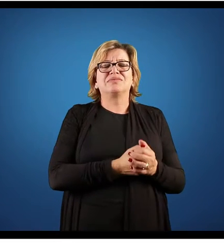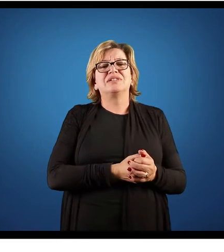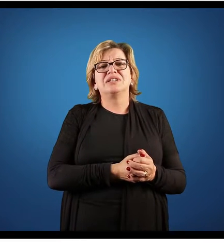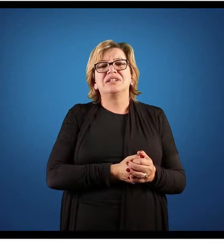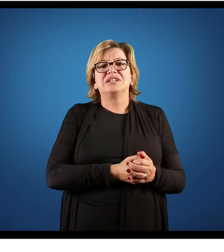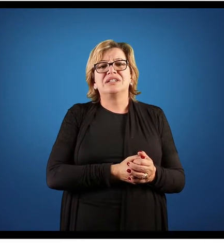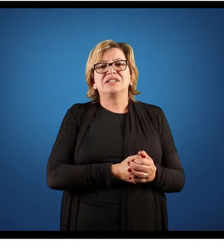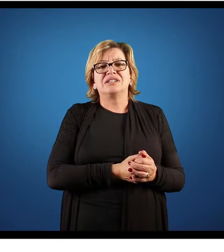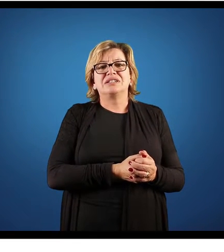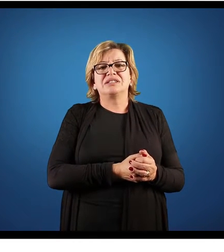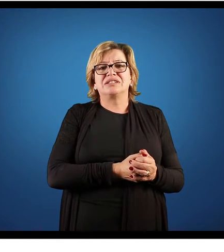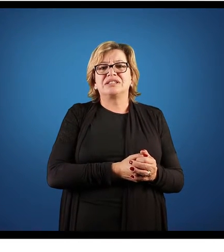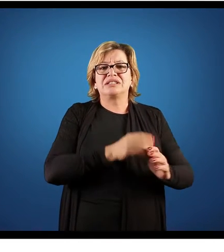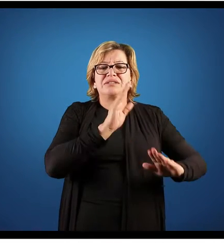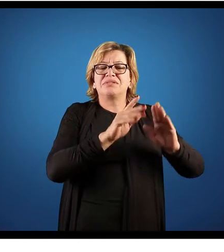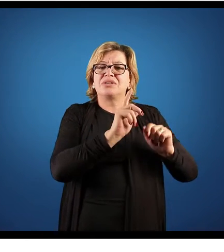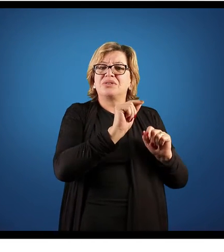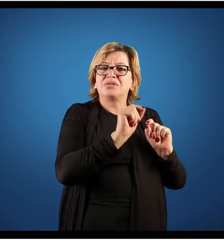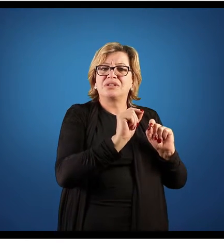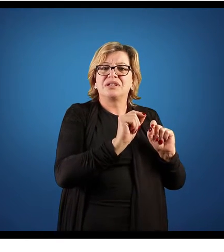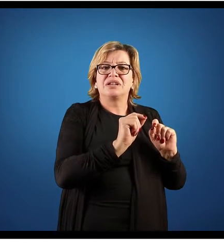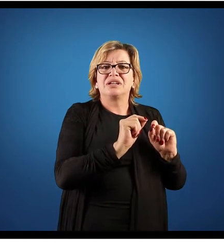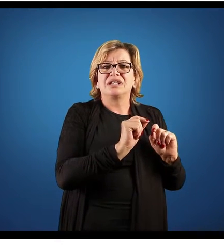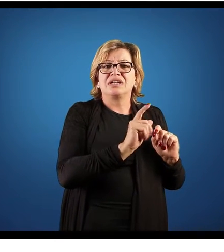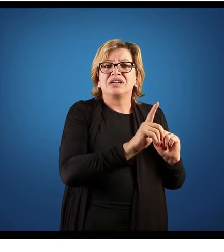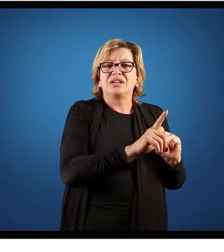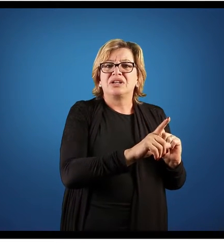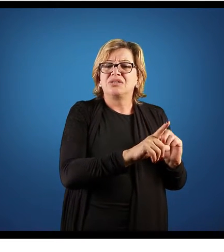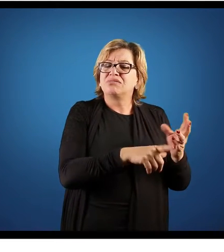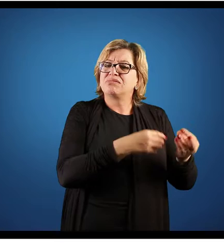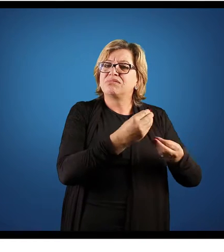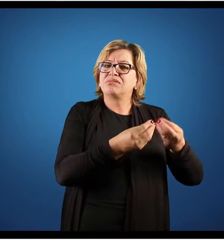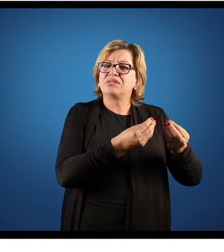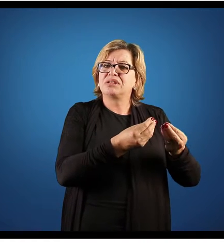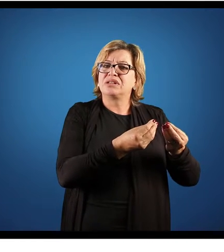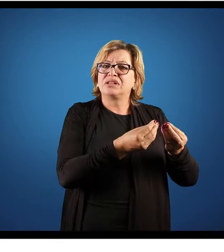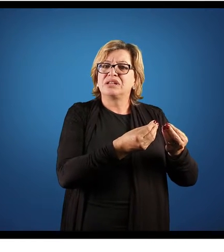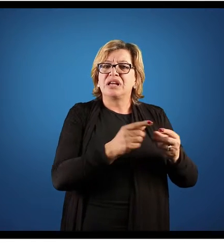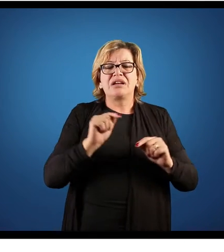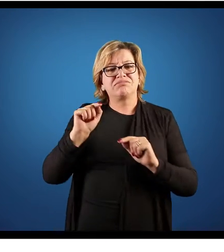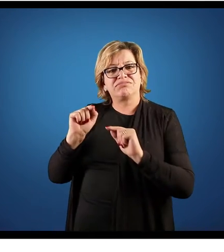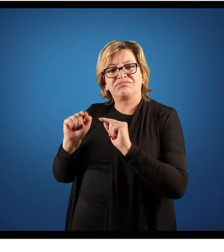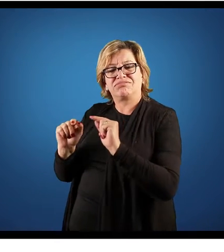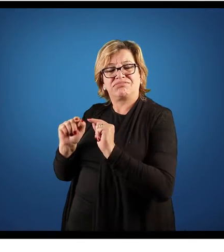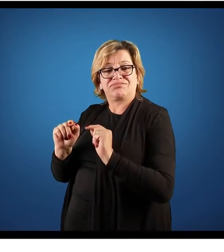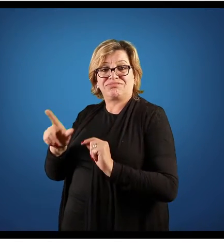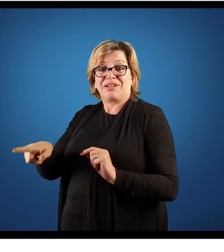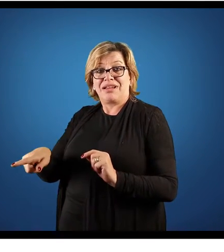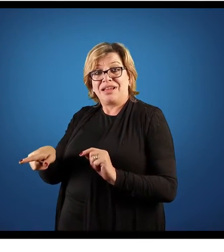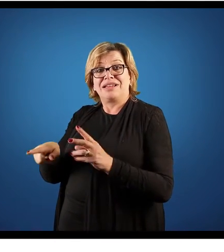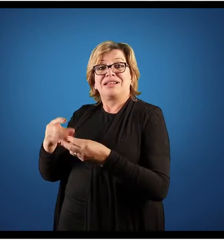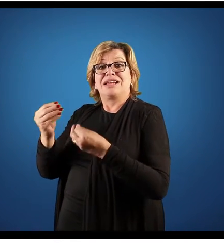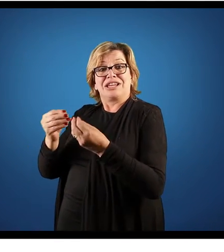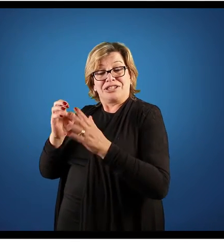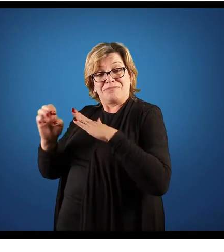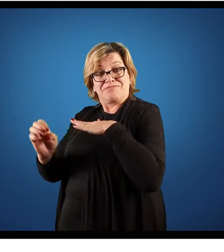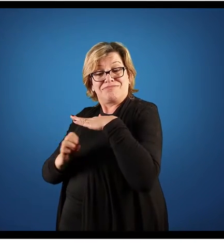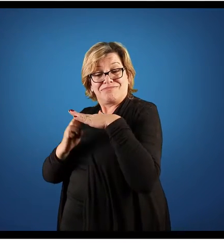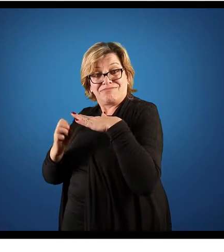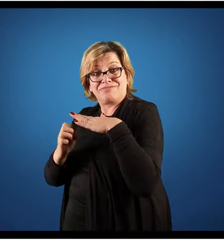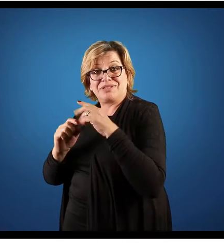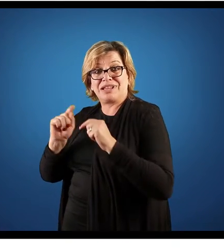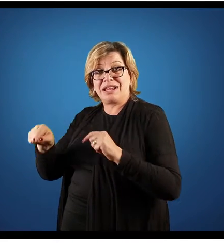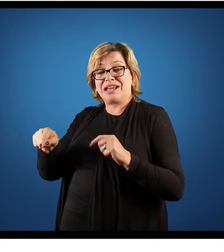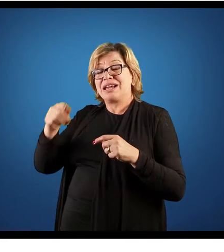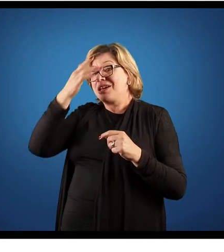e ações organizacionais que estão dentro netão e empresariais desculpe as ações empresariais a